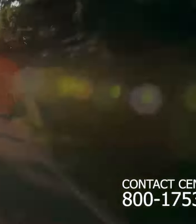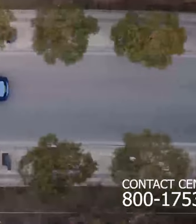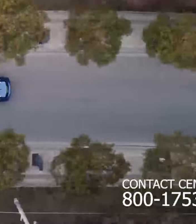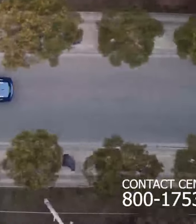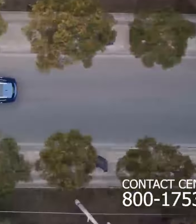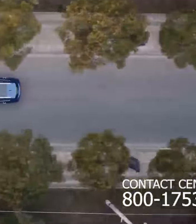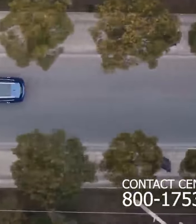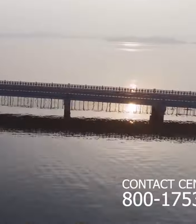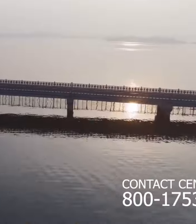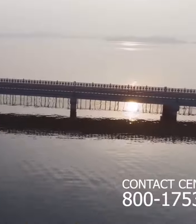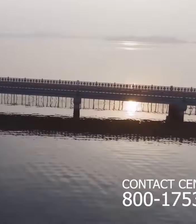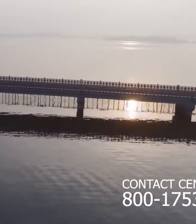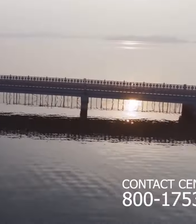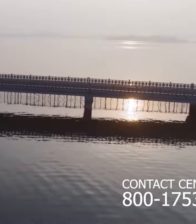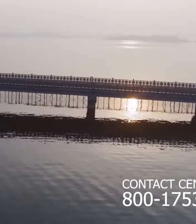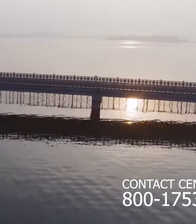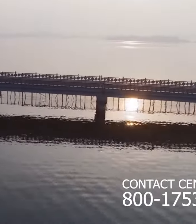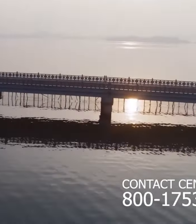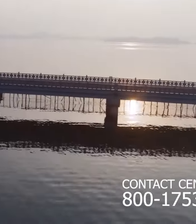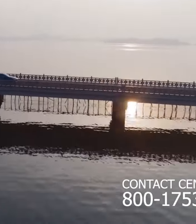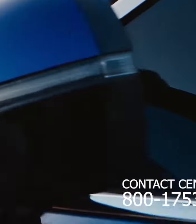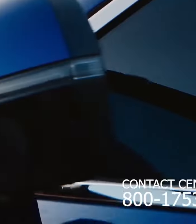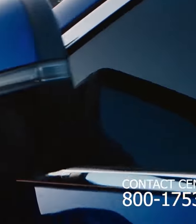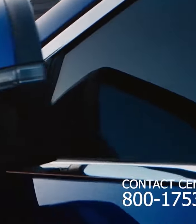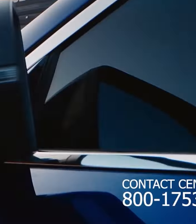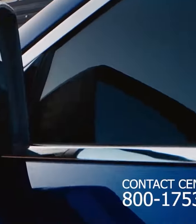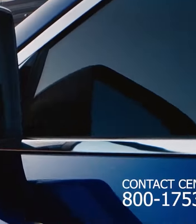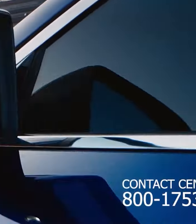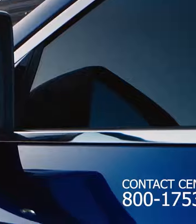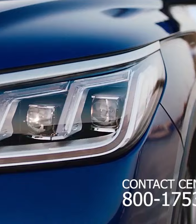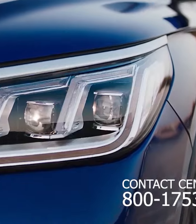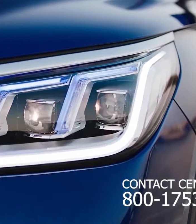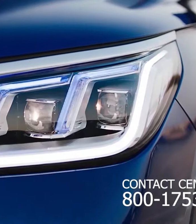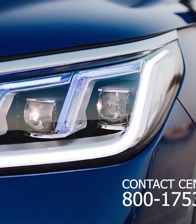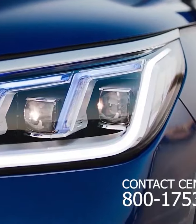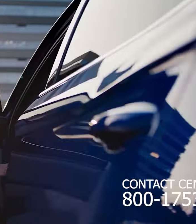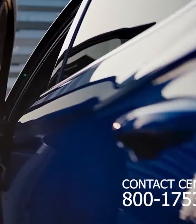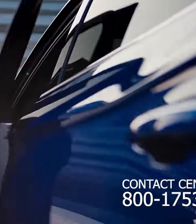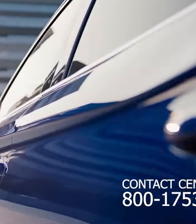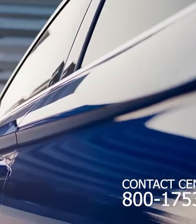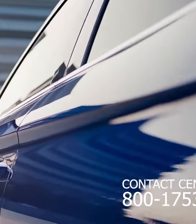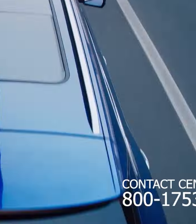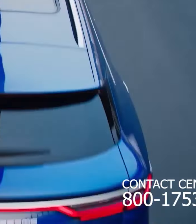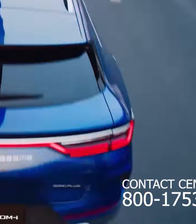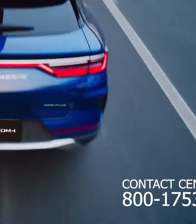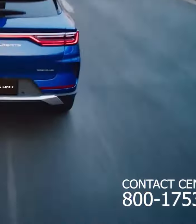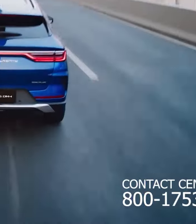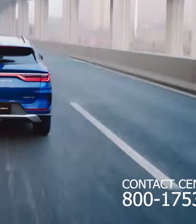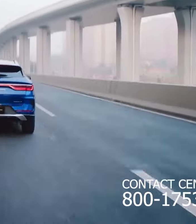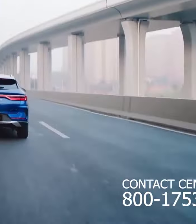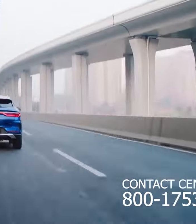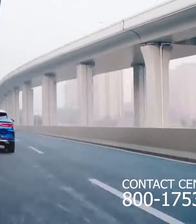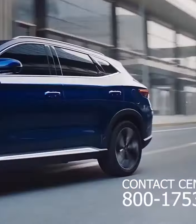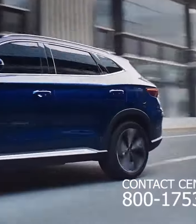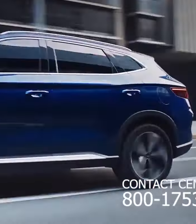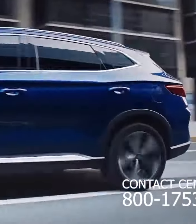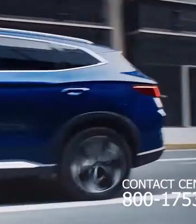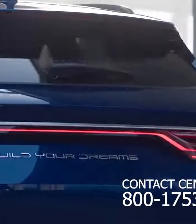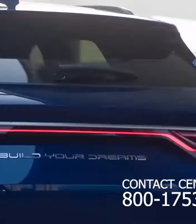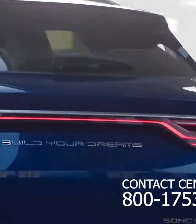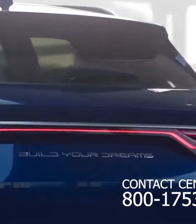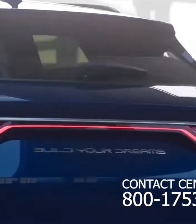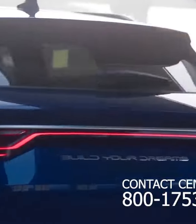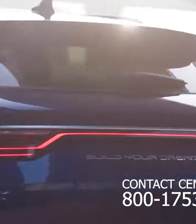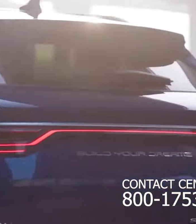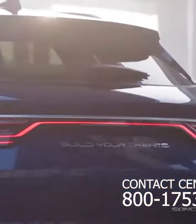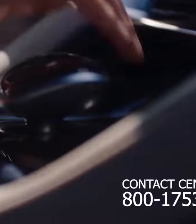una nueva generación para el segmento vagonetas. La nueva vagoneta SUV de nuevas energías creadas por B&D, que convierte a estos